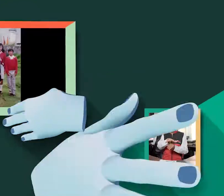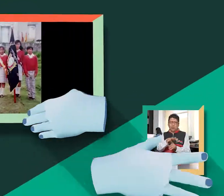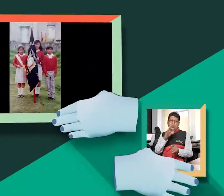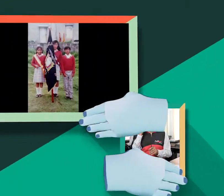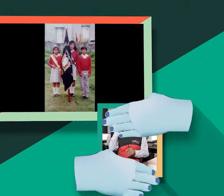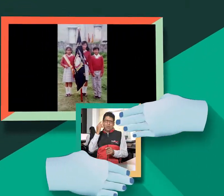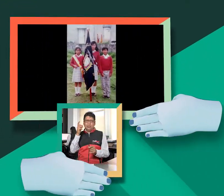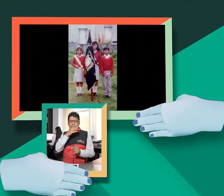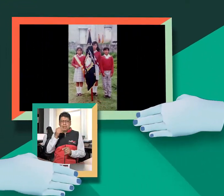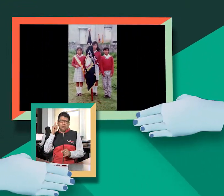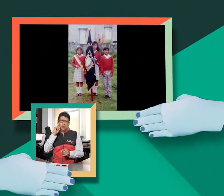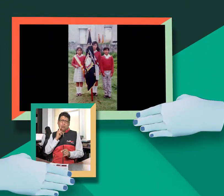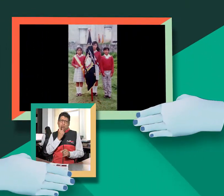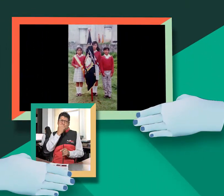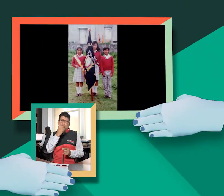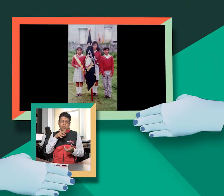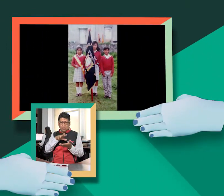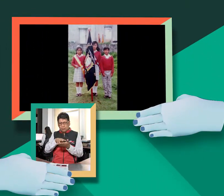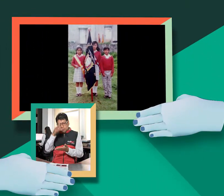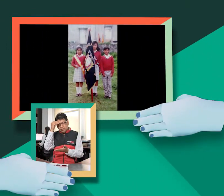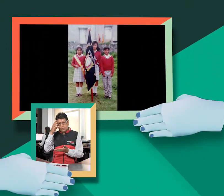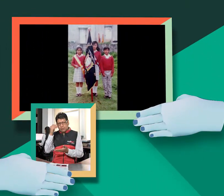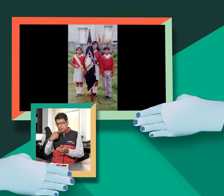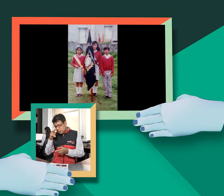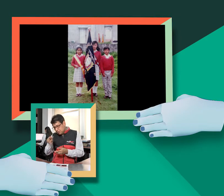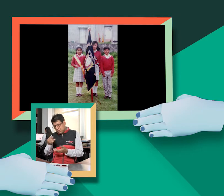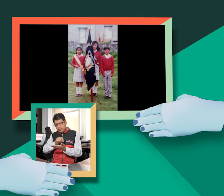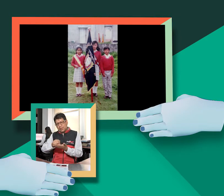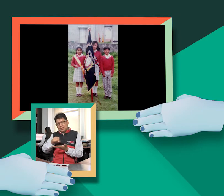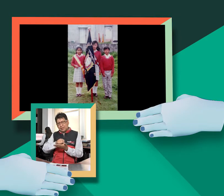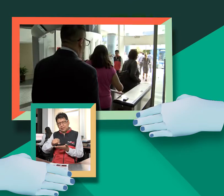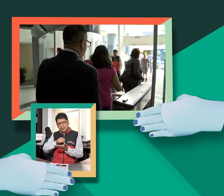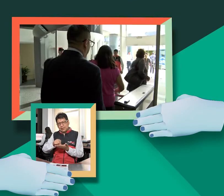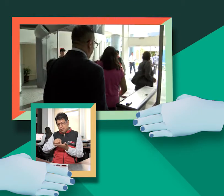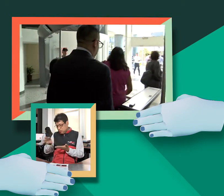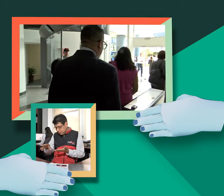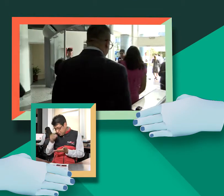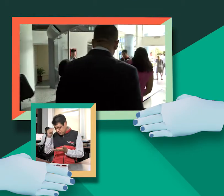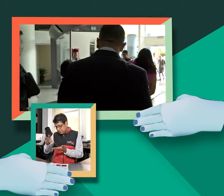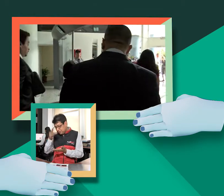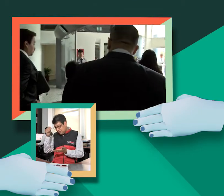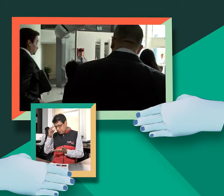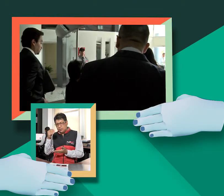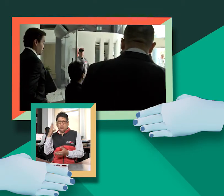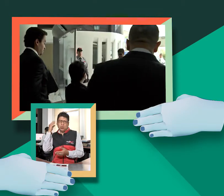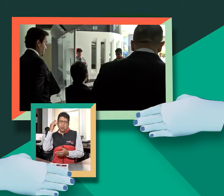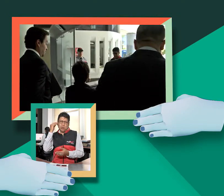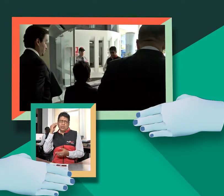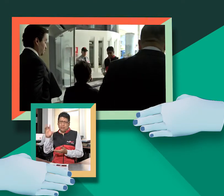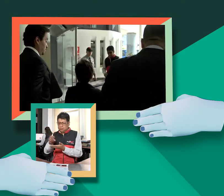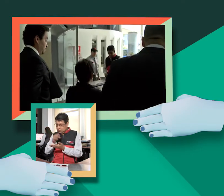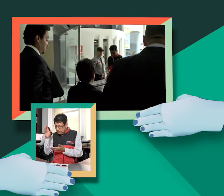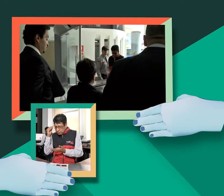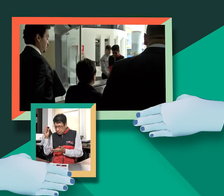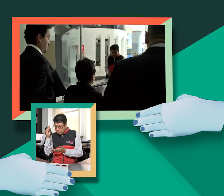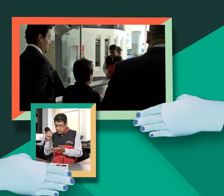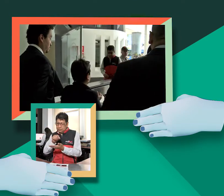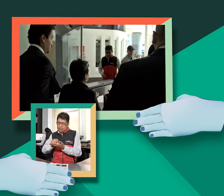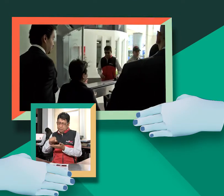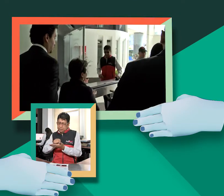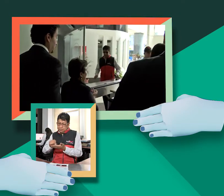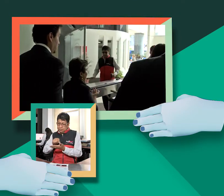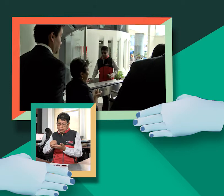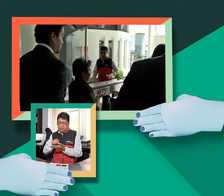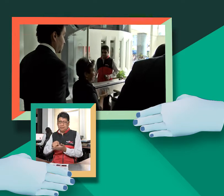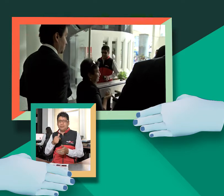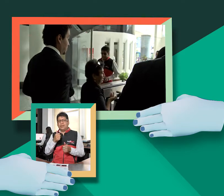mediaba con mis compañeros en lo que tenía que hacer por ejemplo mis tareas siempre me ayudaron tiempo después ingresé a